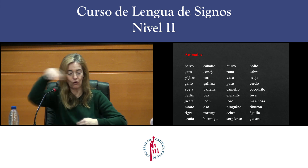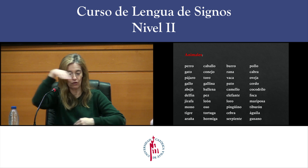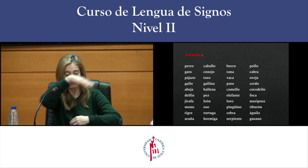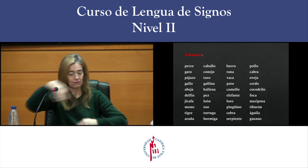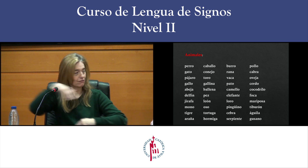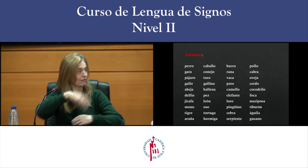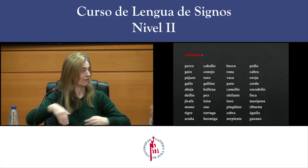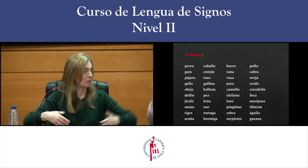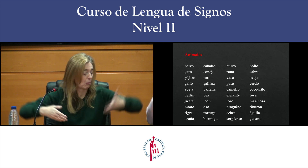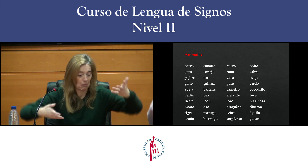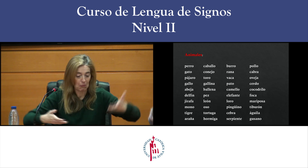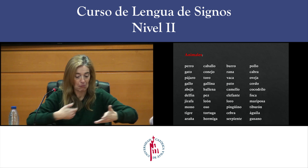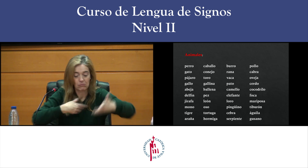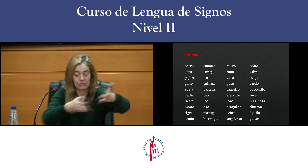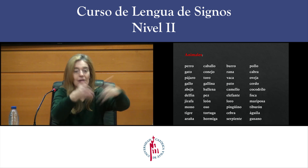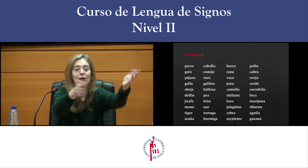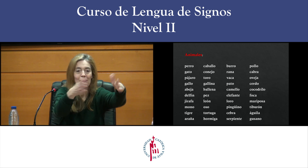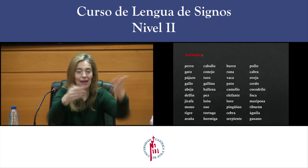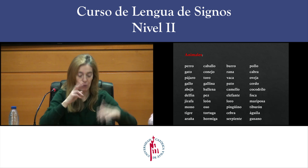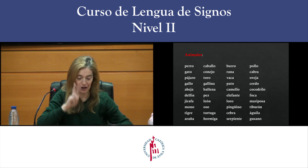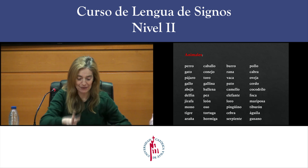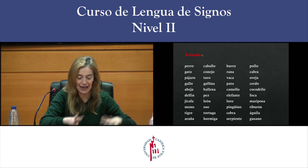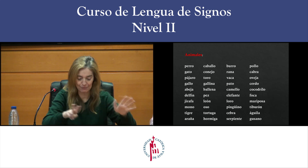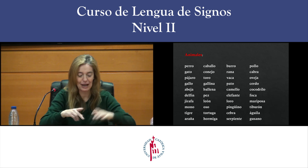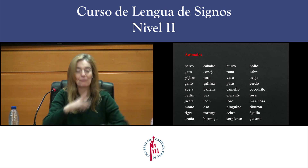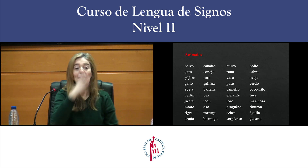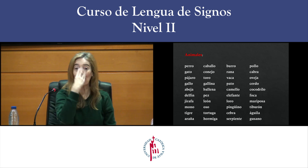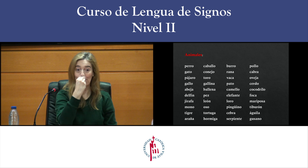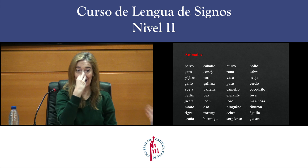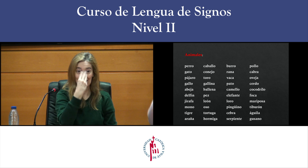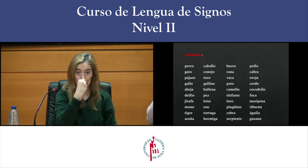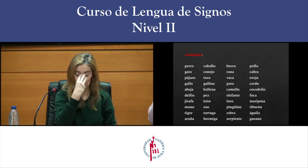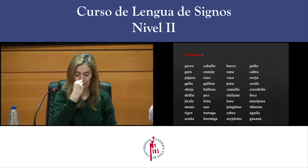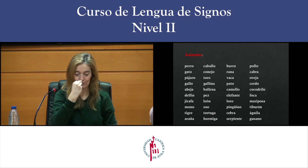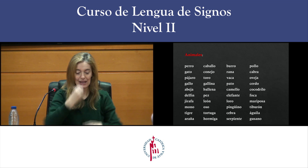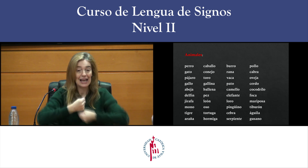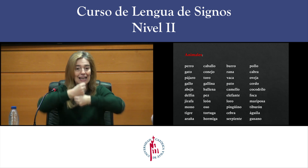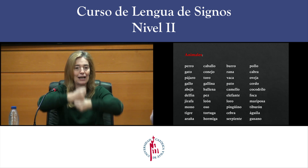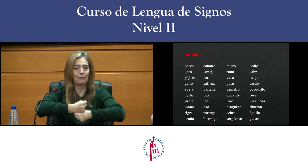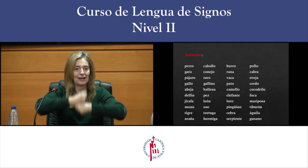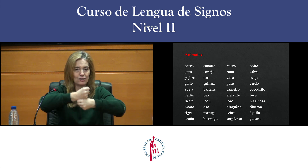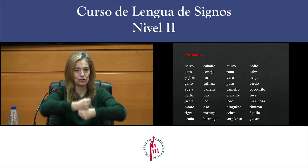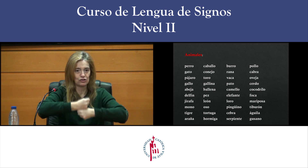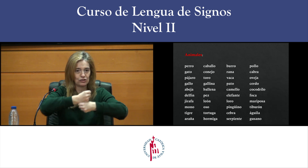Ah vale que da igual como vamos a seguir perro caballo